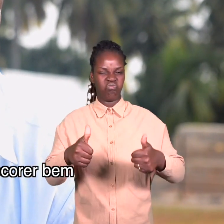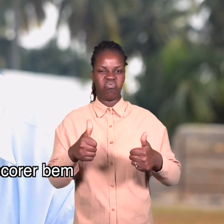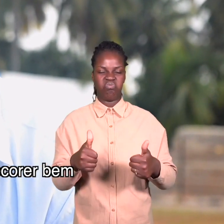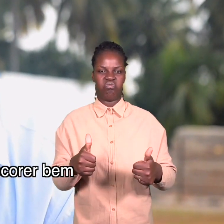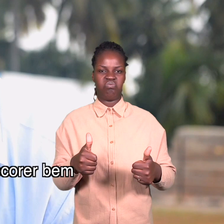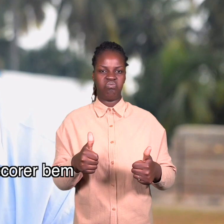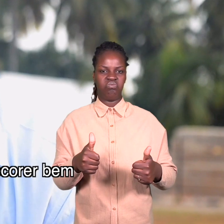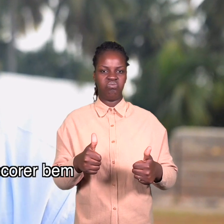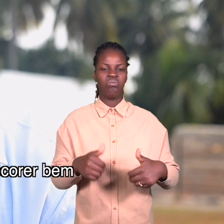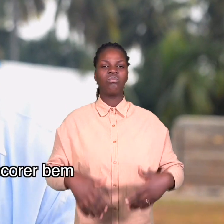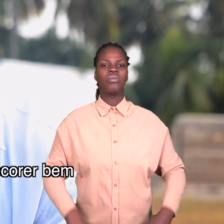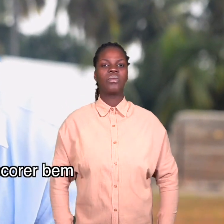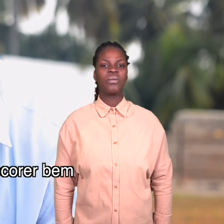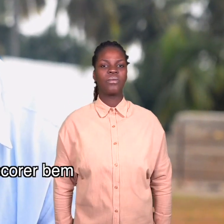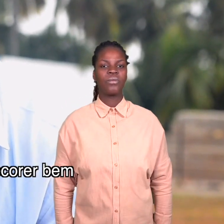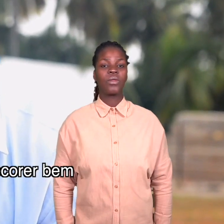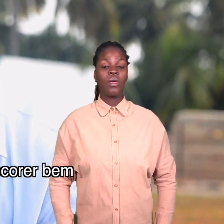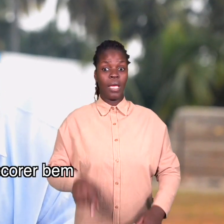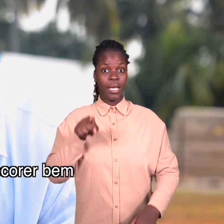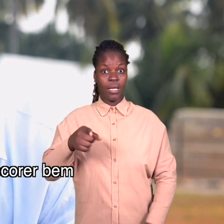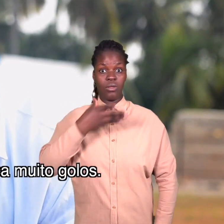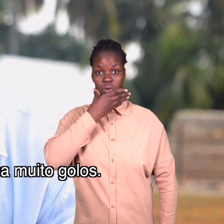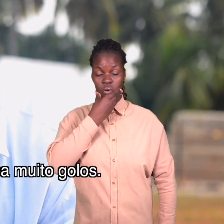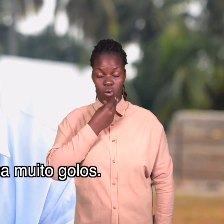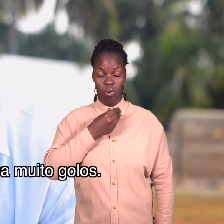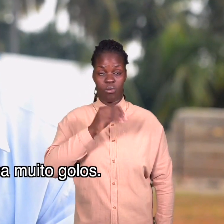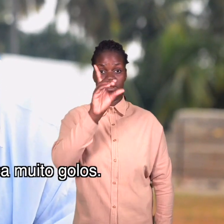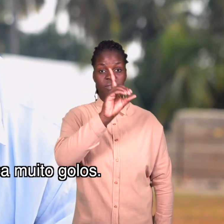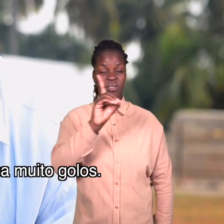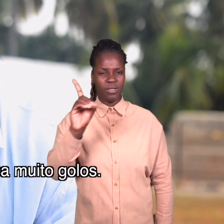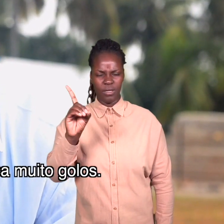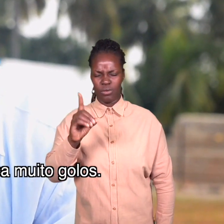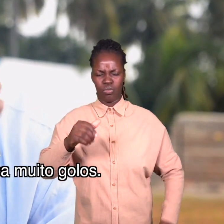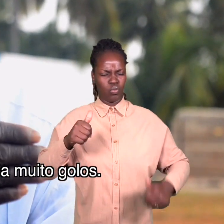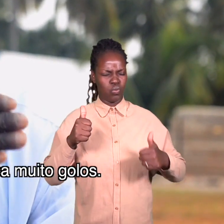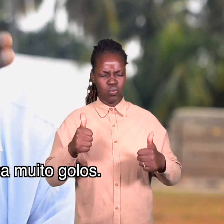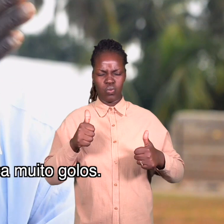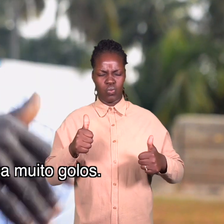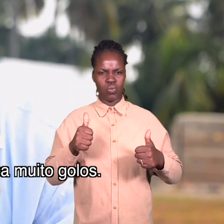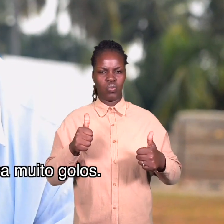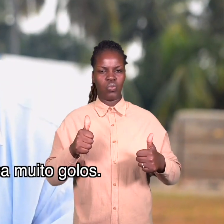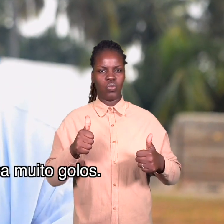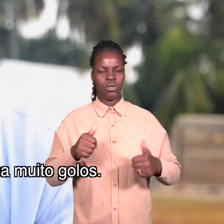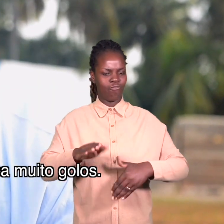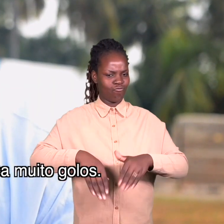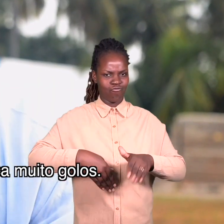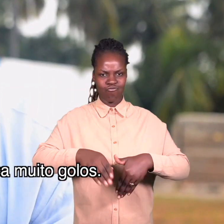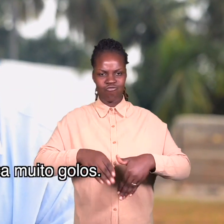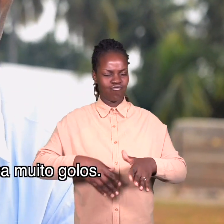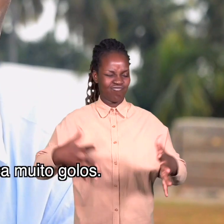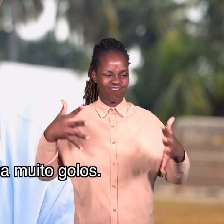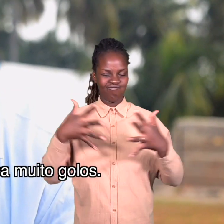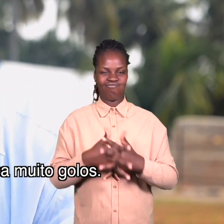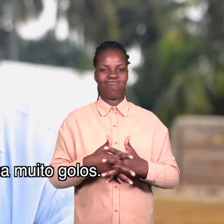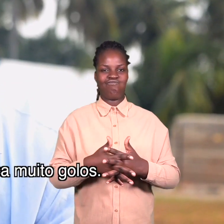bem. Campeonato está a andar bem. Também o Romão, no campo deles, anda